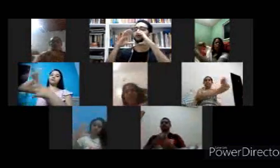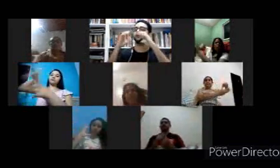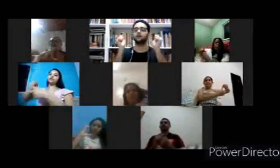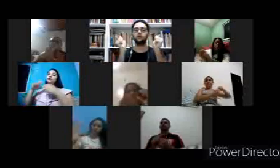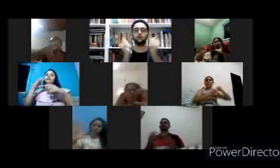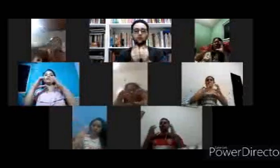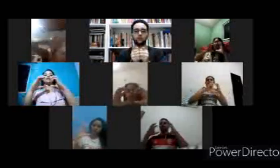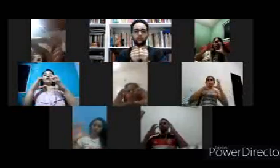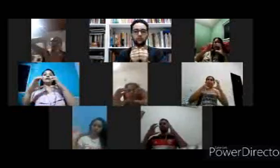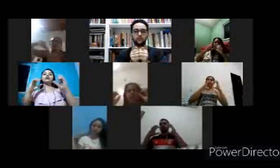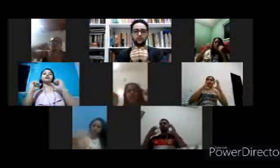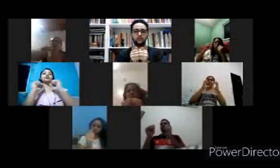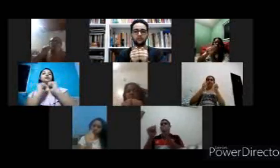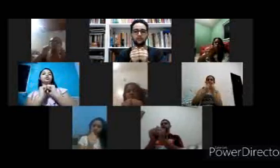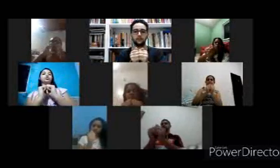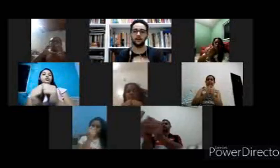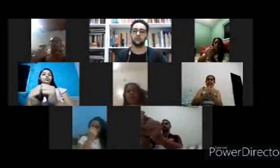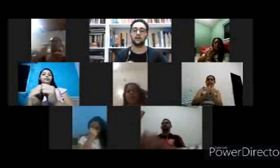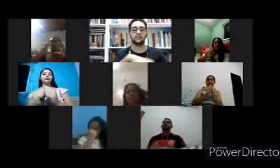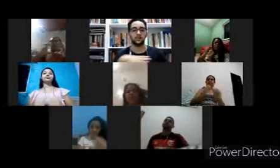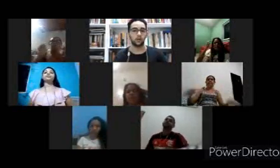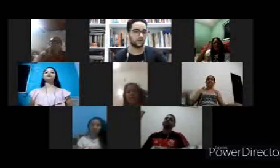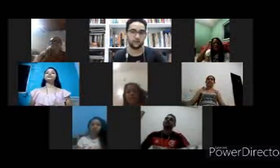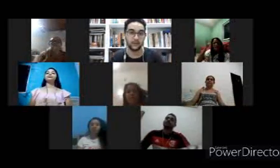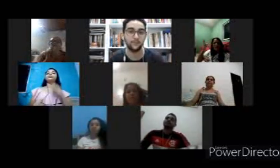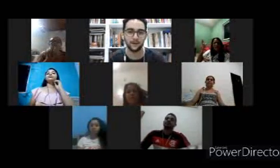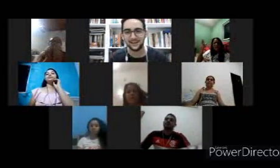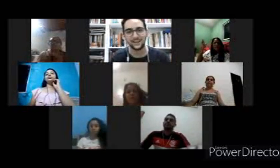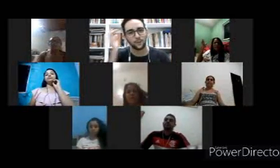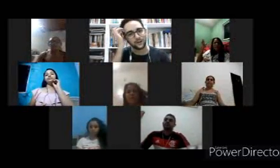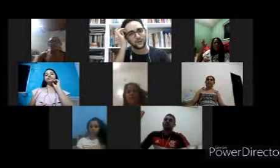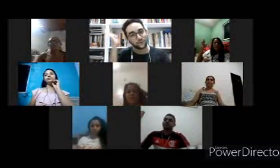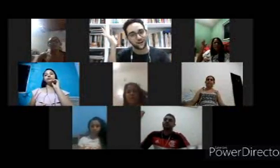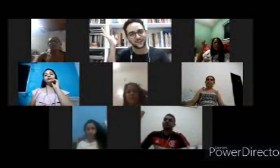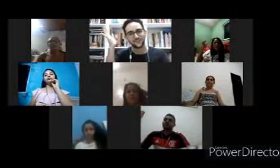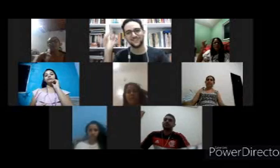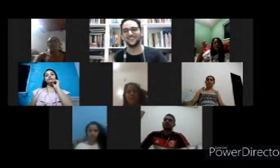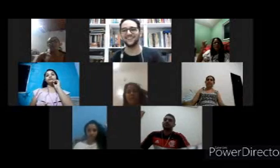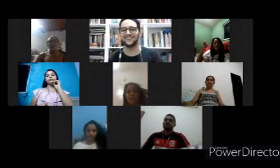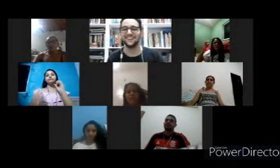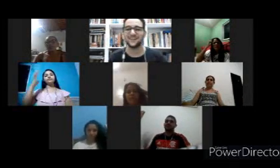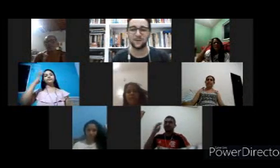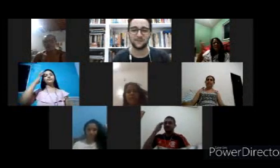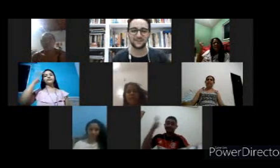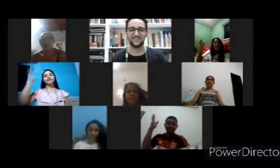canta junto. Certo? Isso aqui é só o refrão, ele é literalmente fácil, como a música